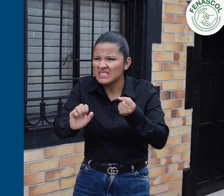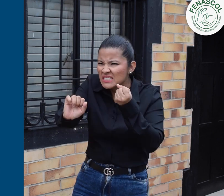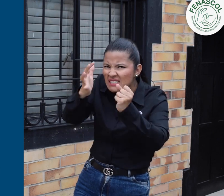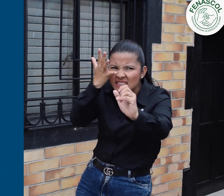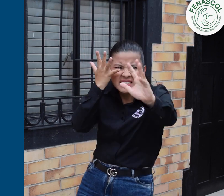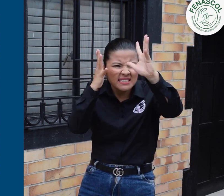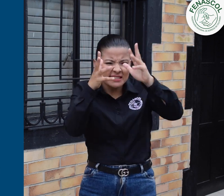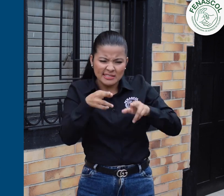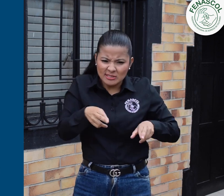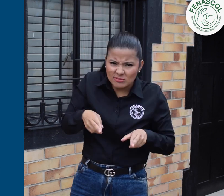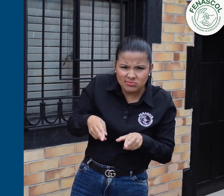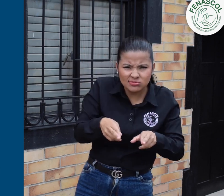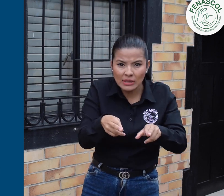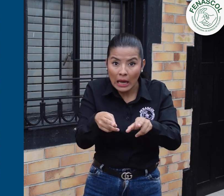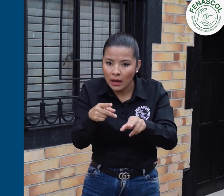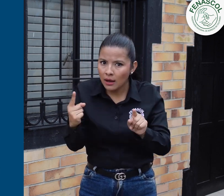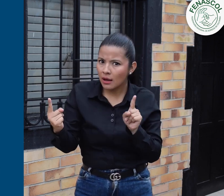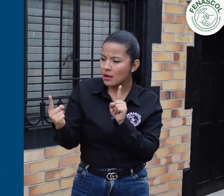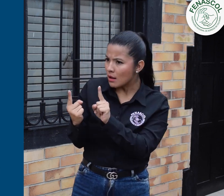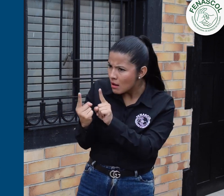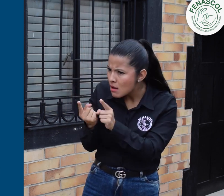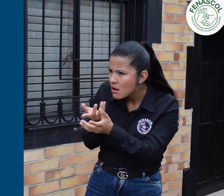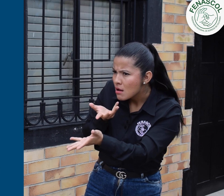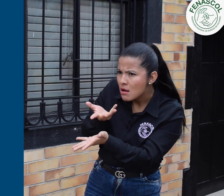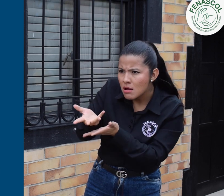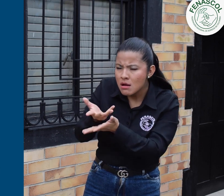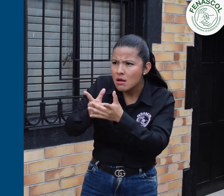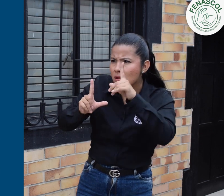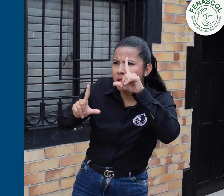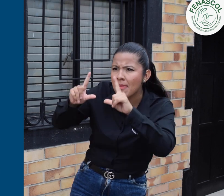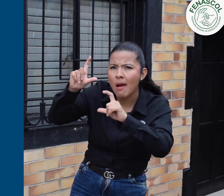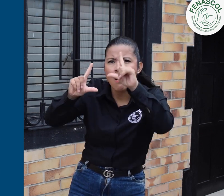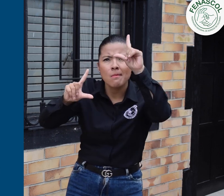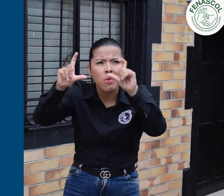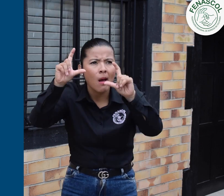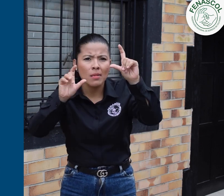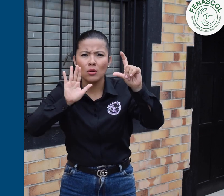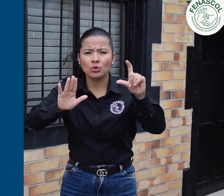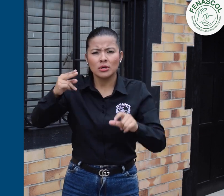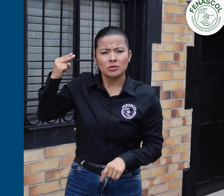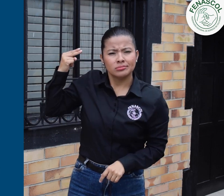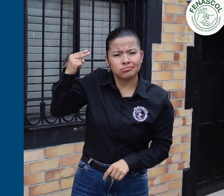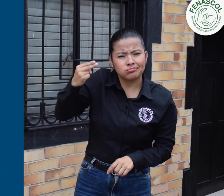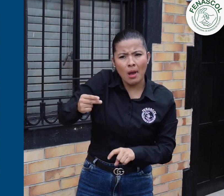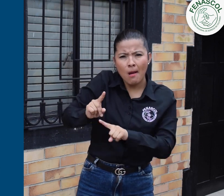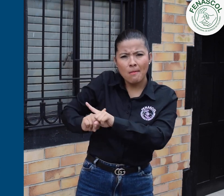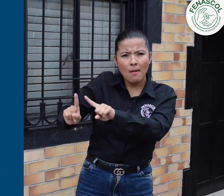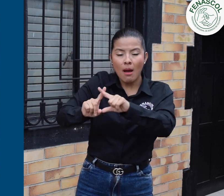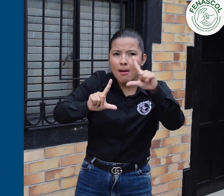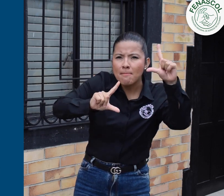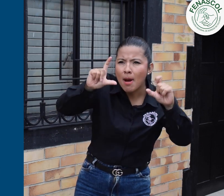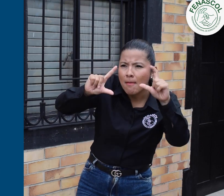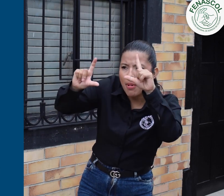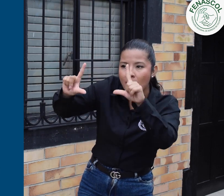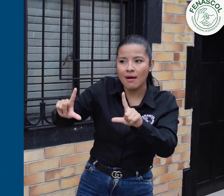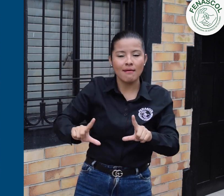cuenta parte de la historia de la lucha de una comunidad indígena de la selva amazónica del